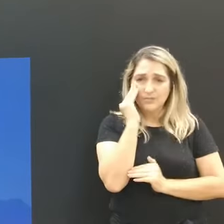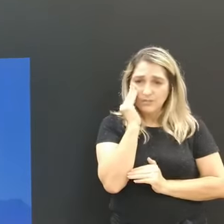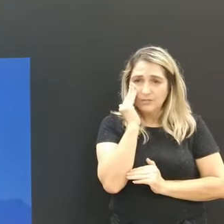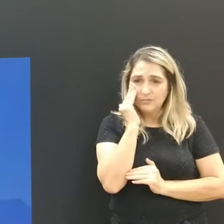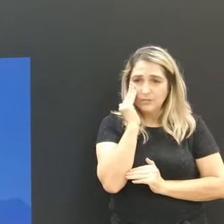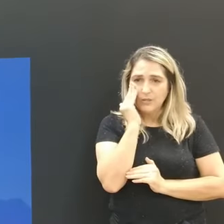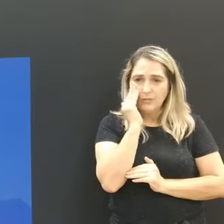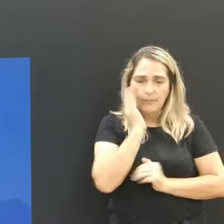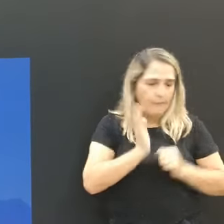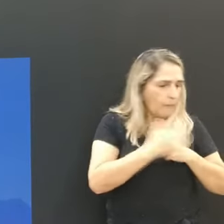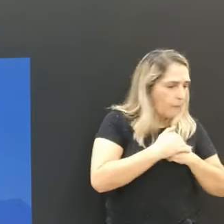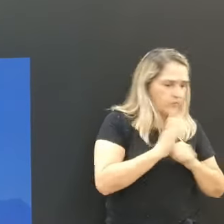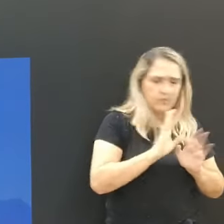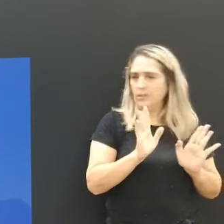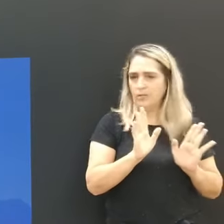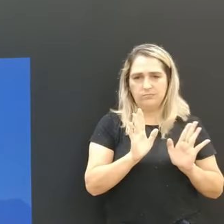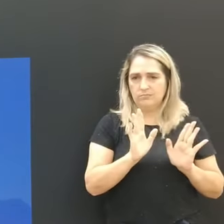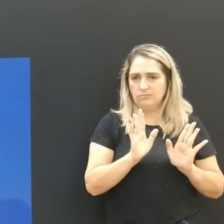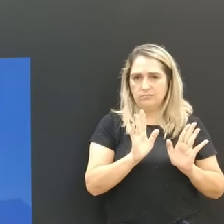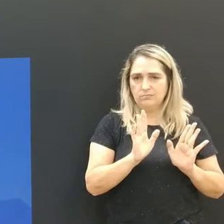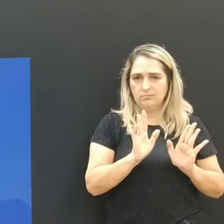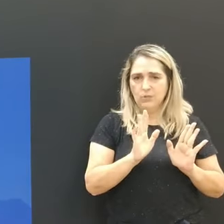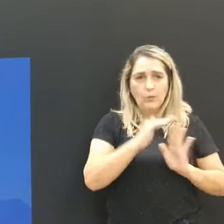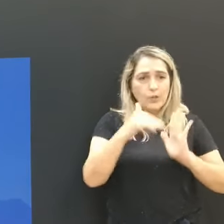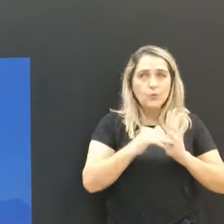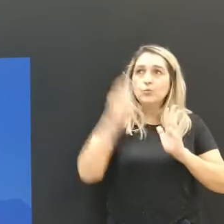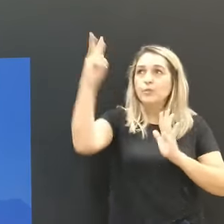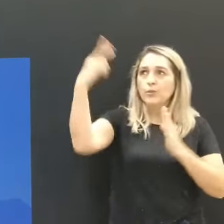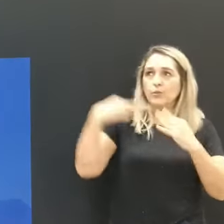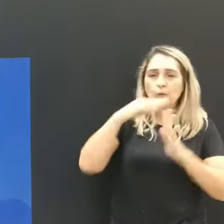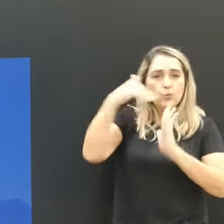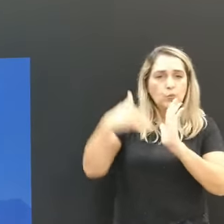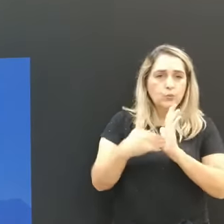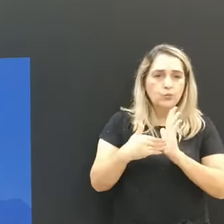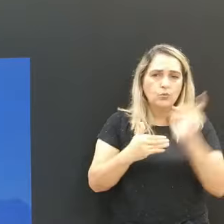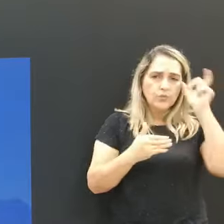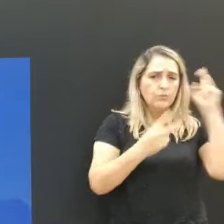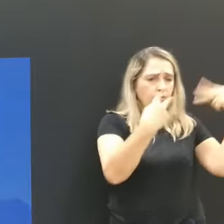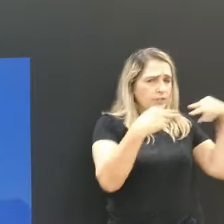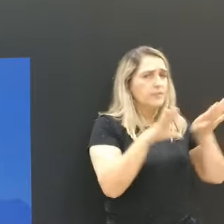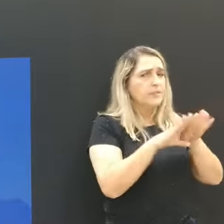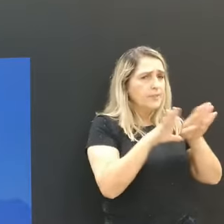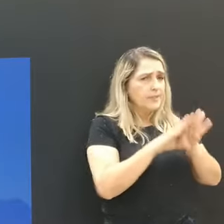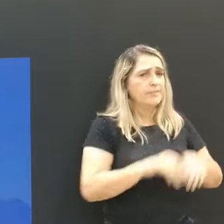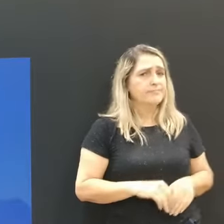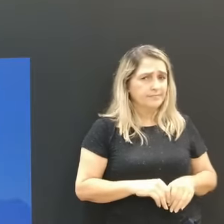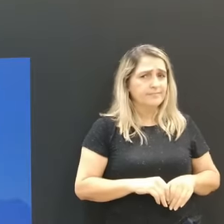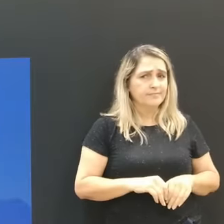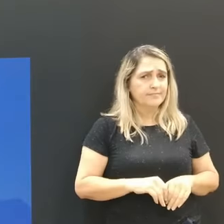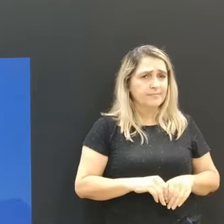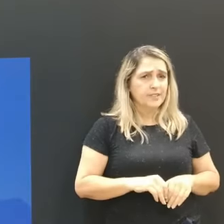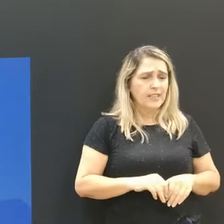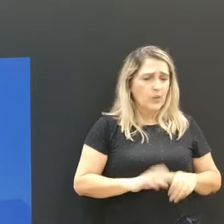Às vezes, né, nós precisamos o quê? Conversar, nos abrir, ter liberdade de expressar o